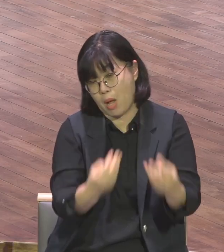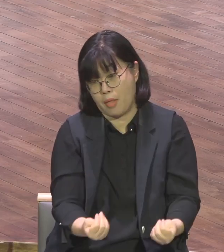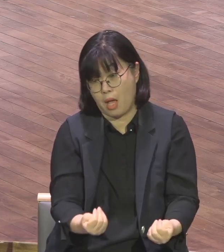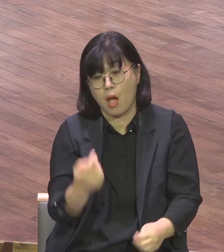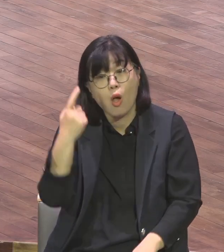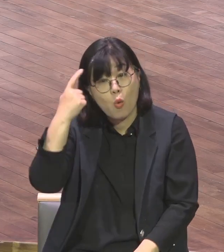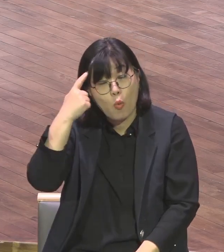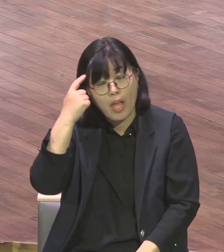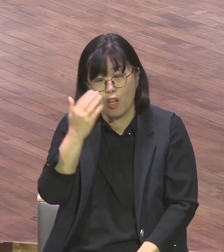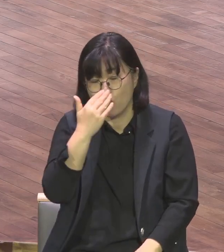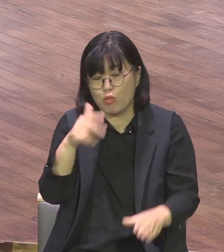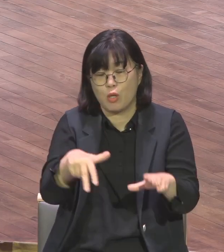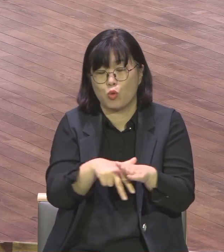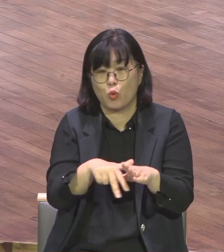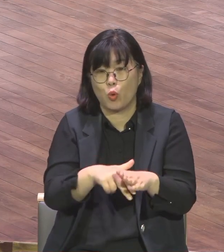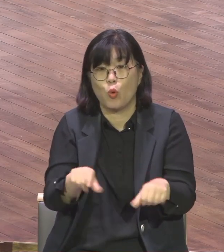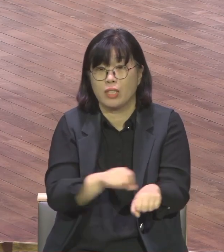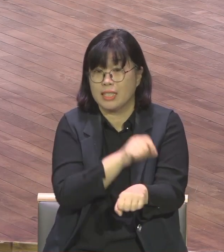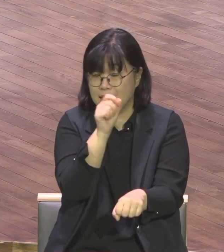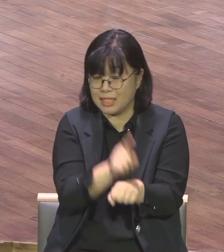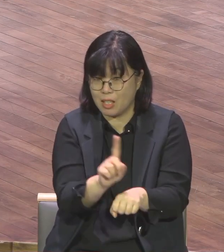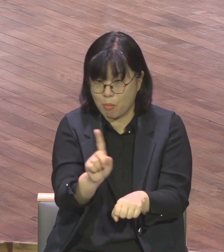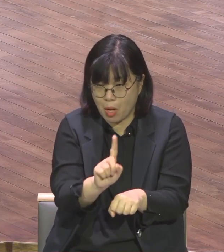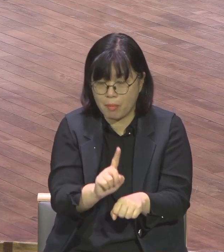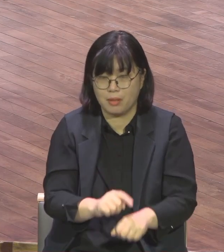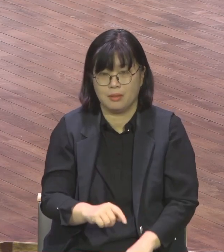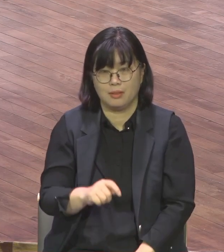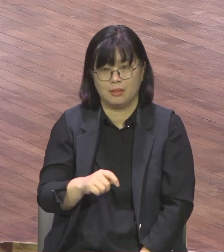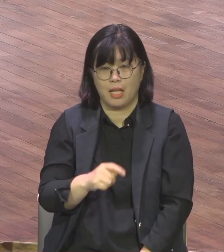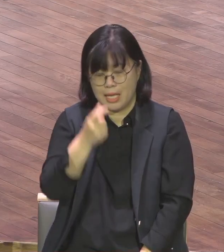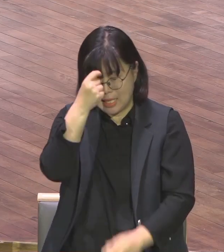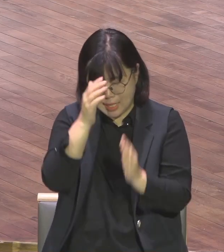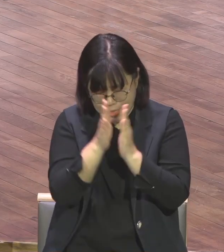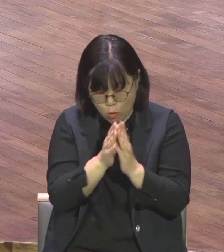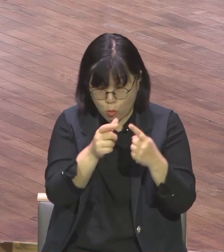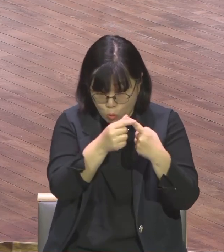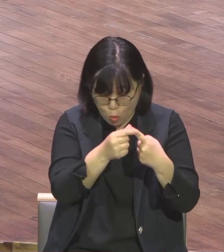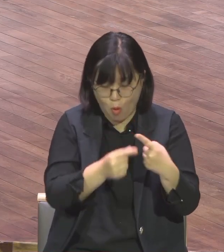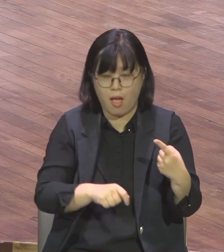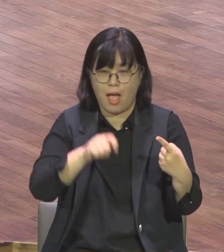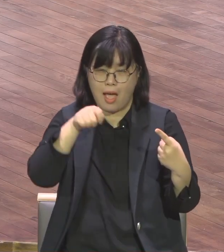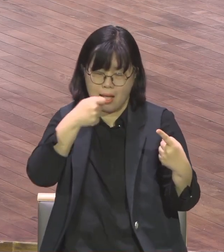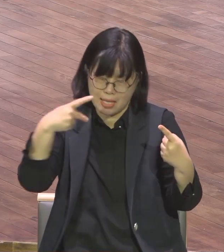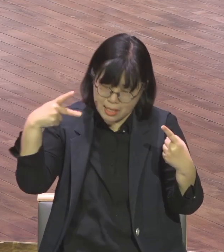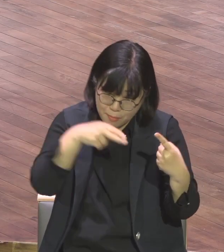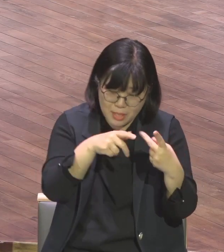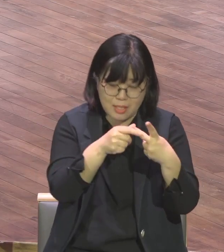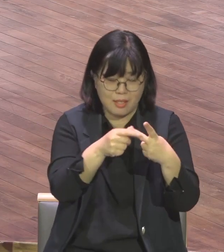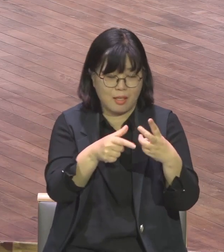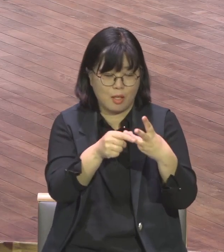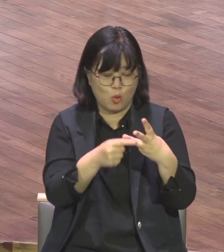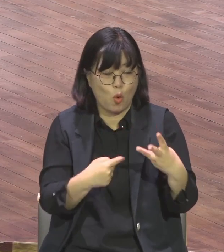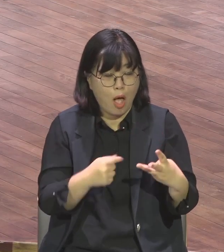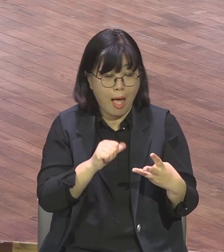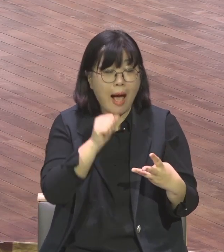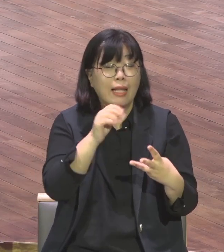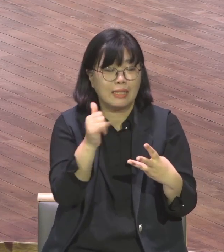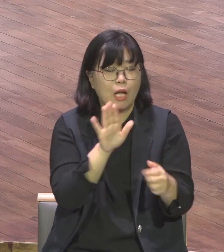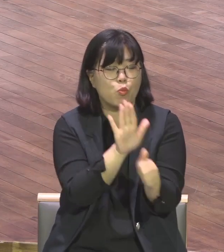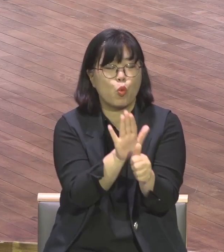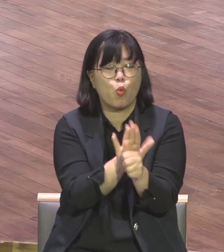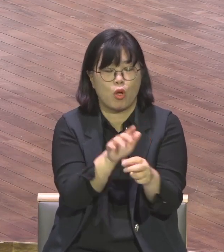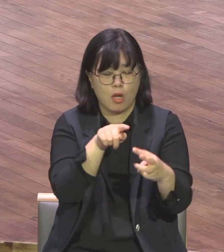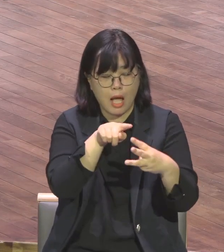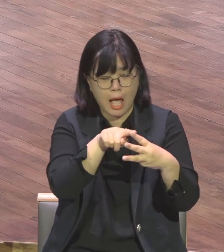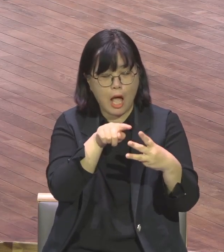금식, 기도, 그 다음에 구제. 막 구제, 이거 구원과 관계되는 것 때문에. 그래서 이 종교들이 구제를 많이